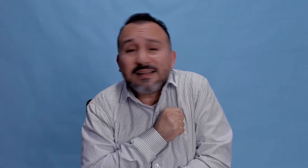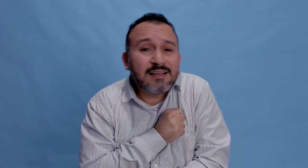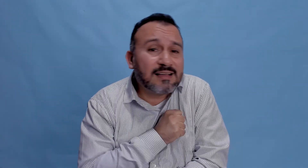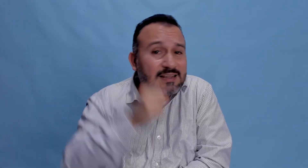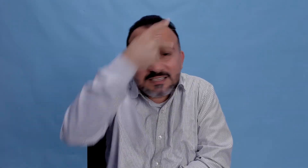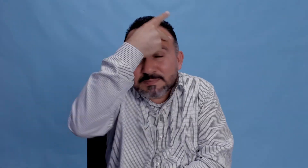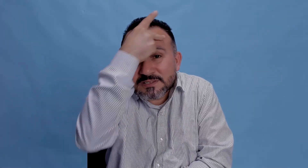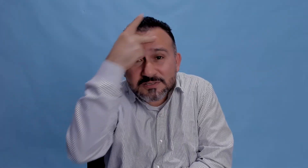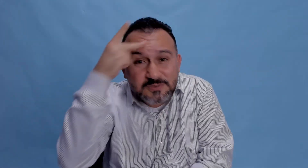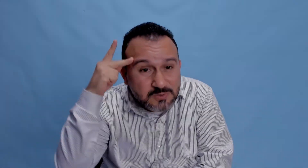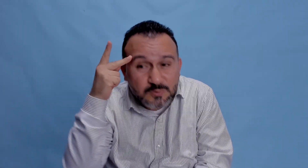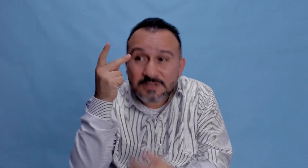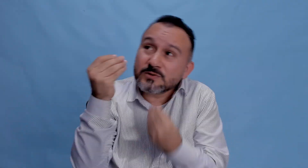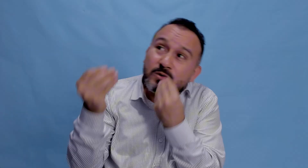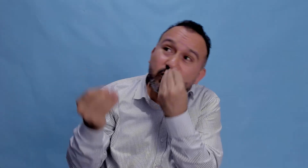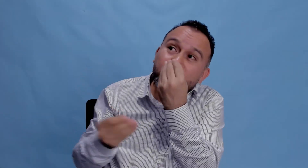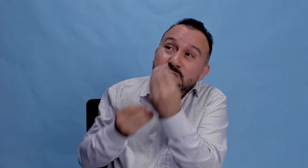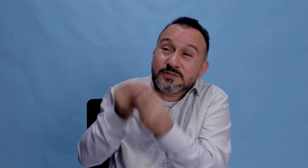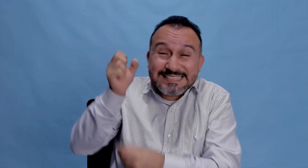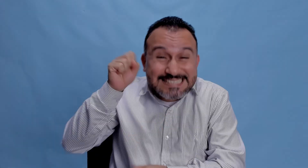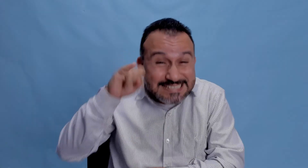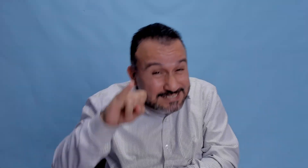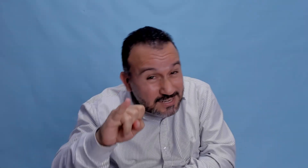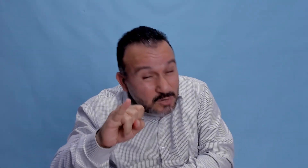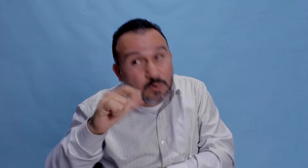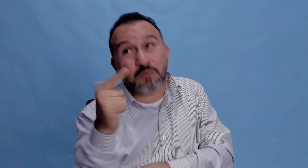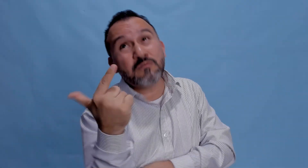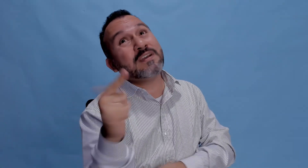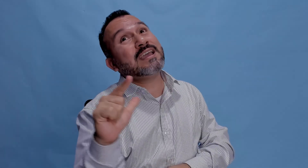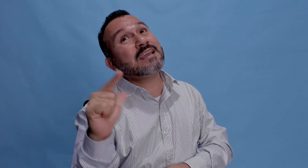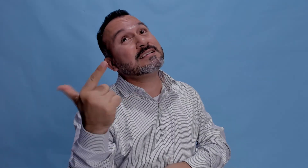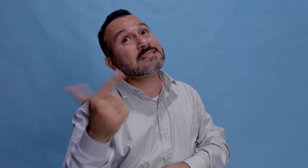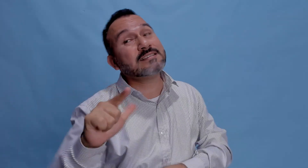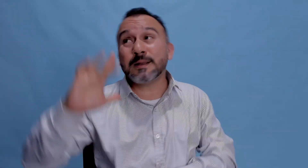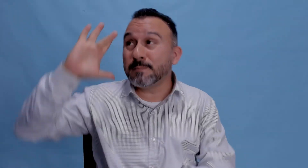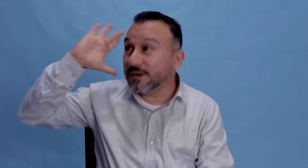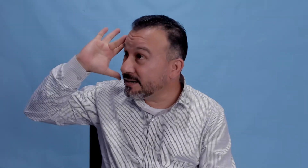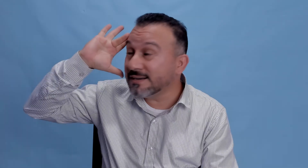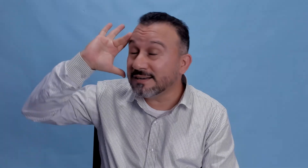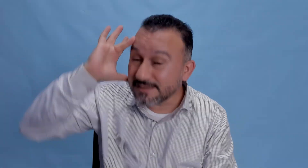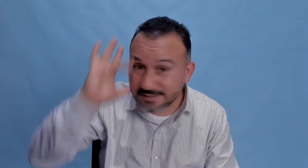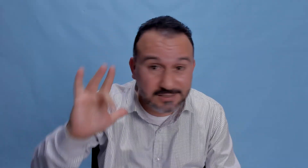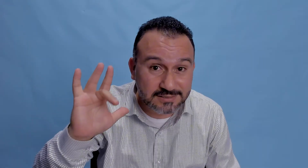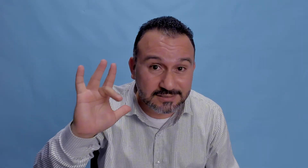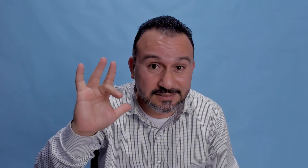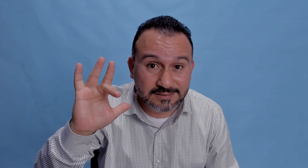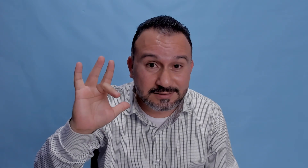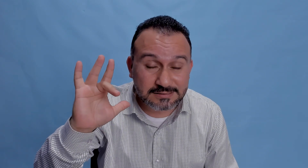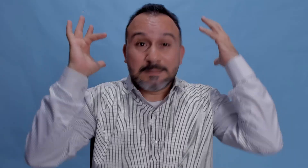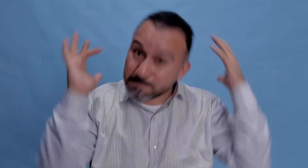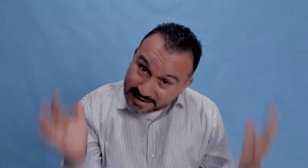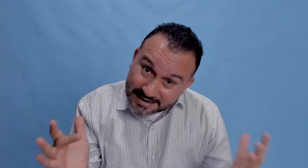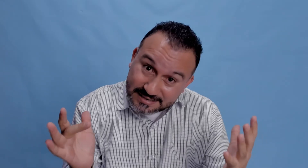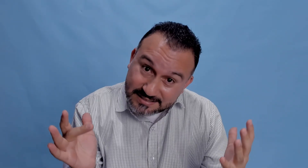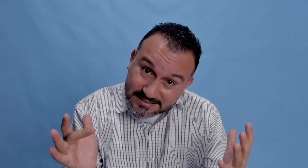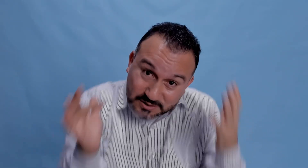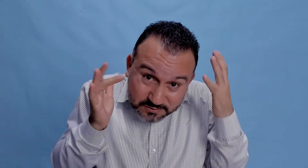amar as pessoas como se não houvesse amanhã. Mas se eu